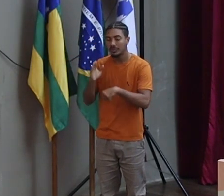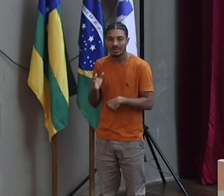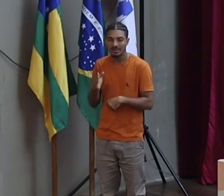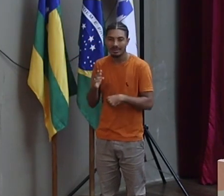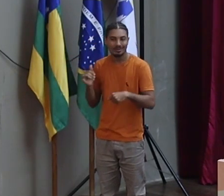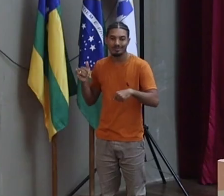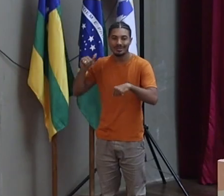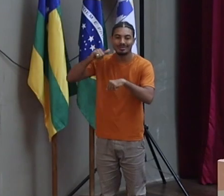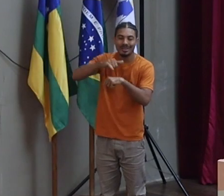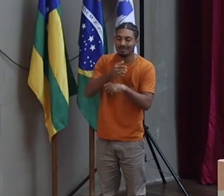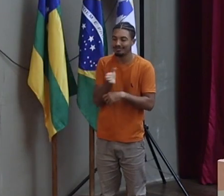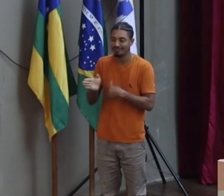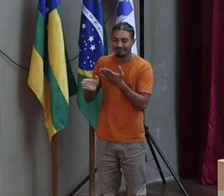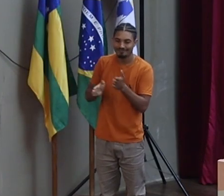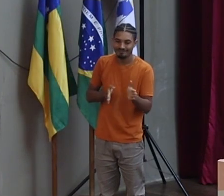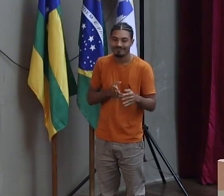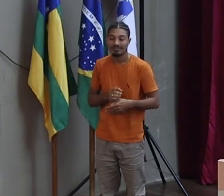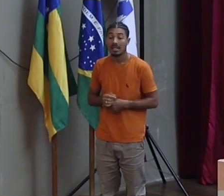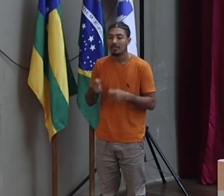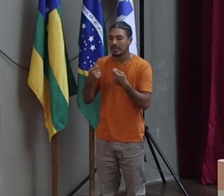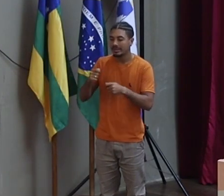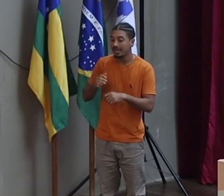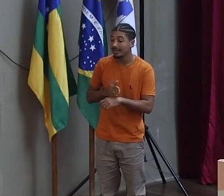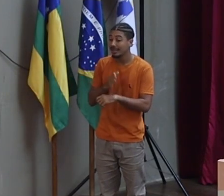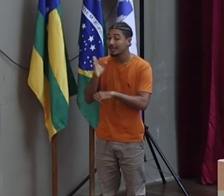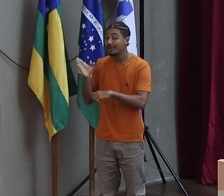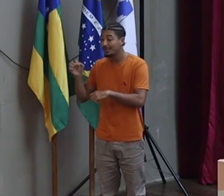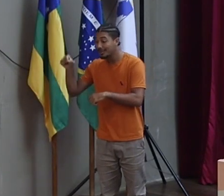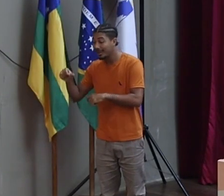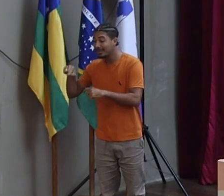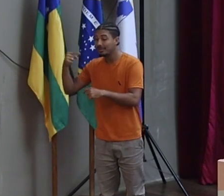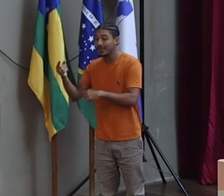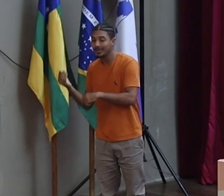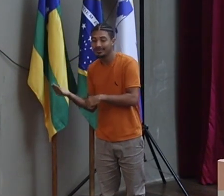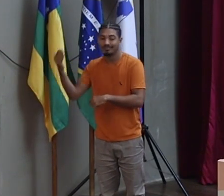sabe em algumas vezes tem que ir, quem sabe, para Miami, para daí ir para algum outro lugar,